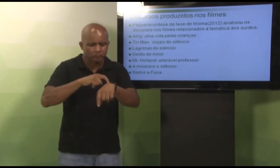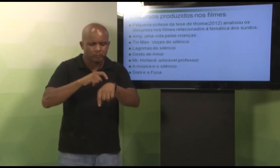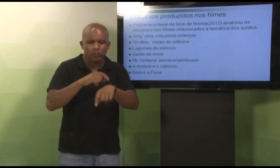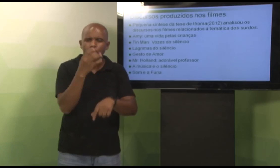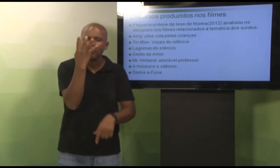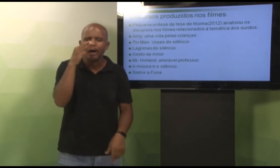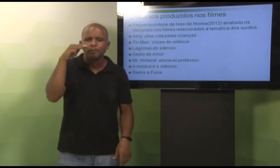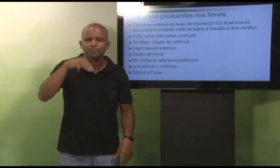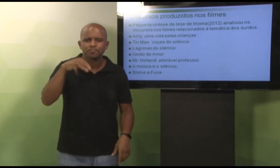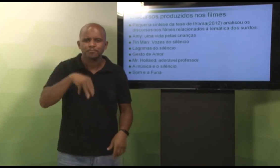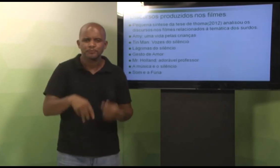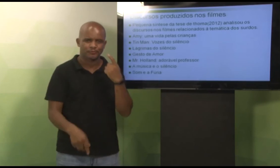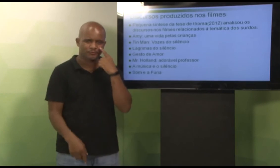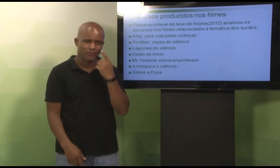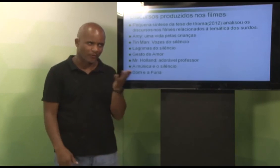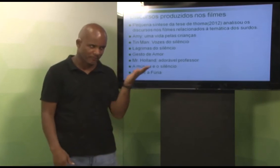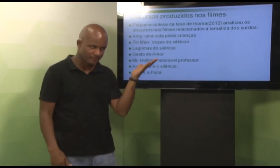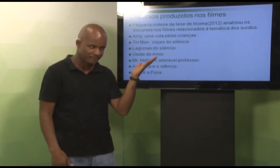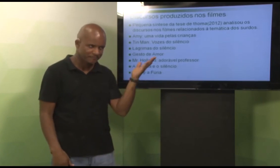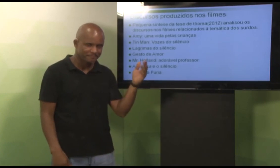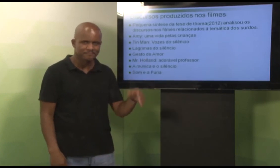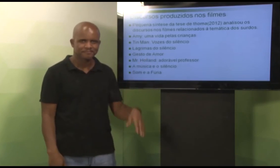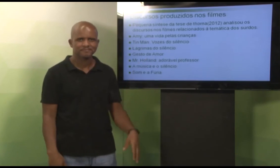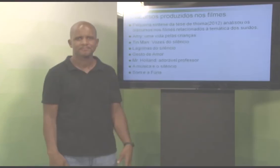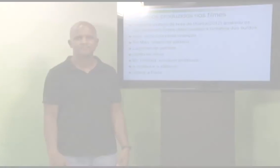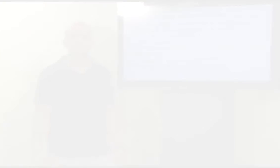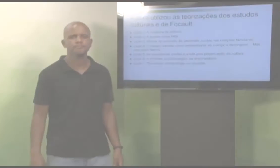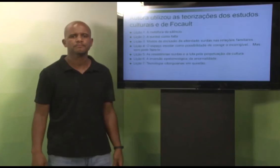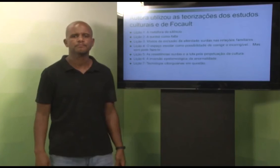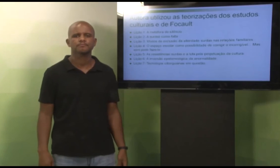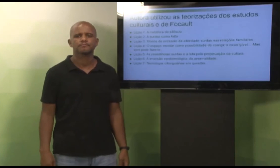veja. 4 minutinhos para que vocês possam ver.